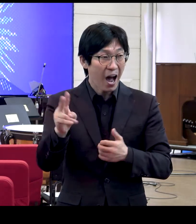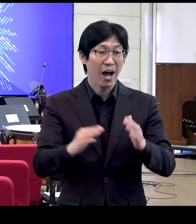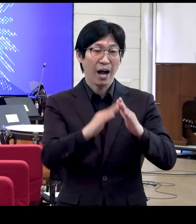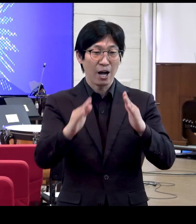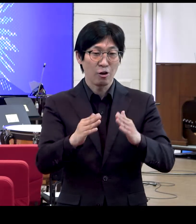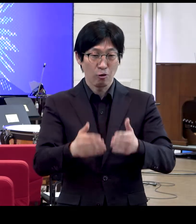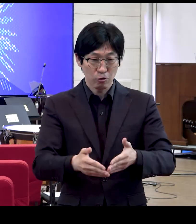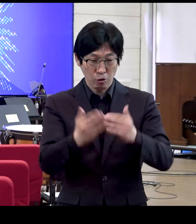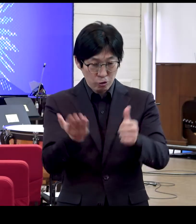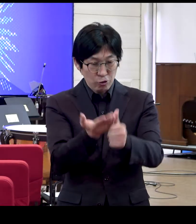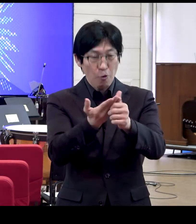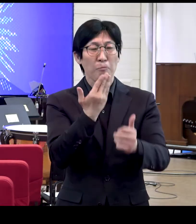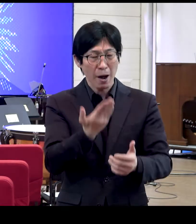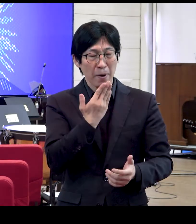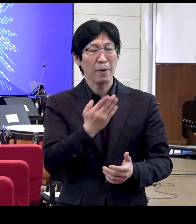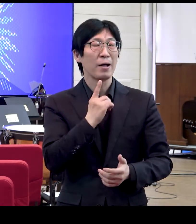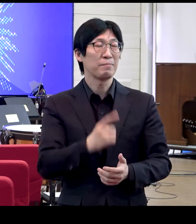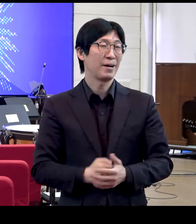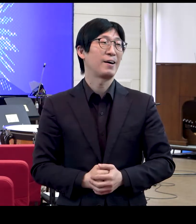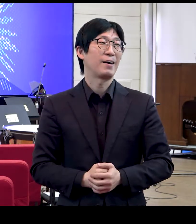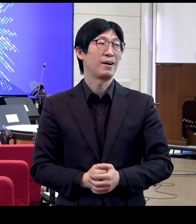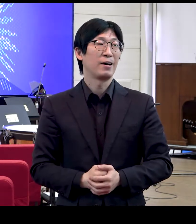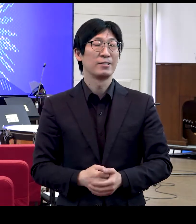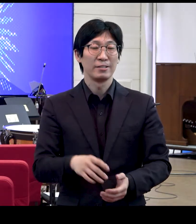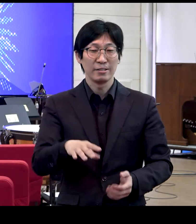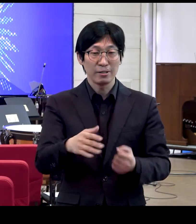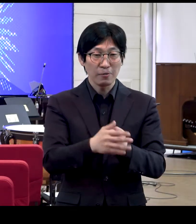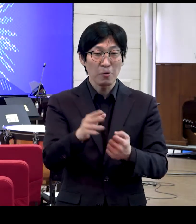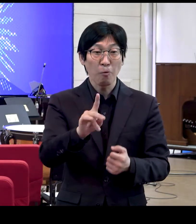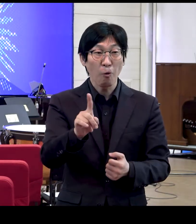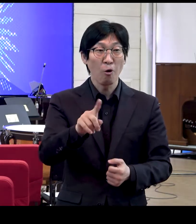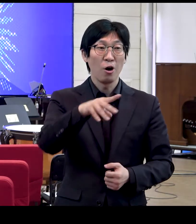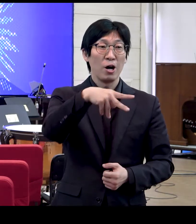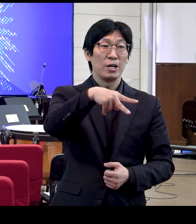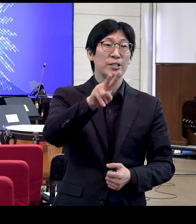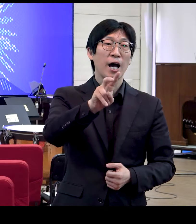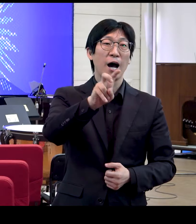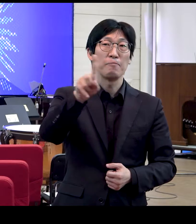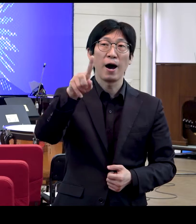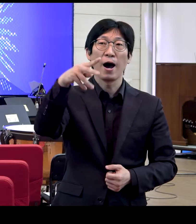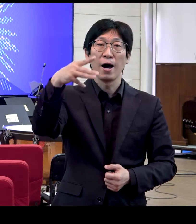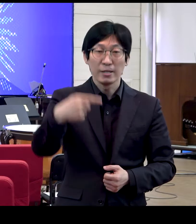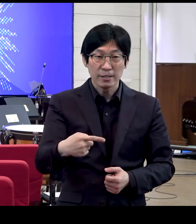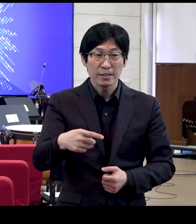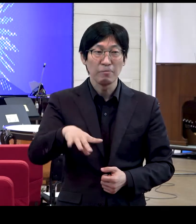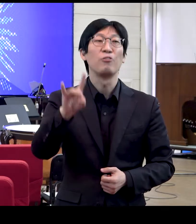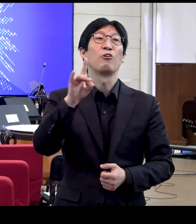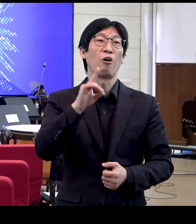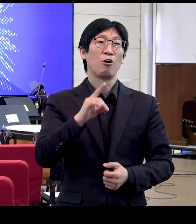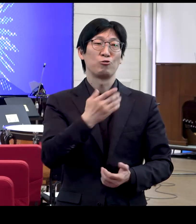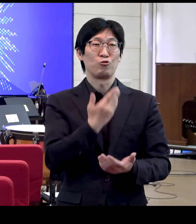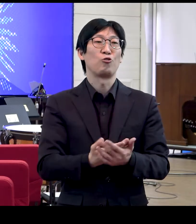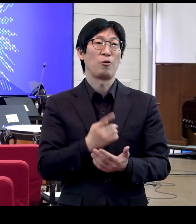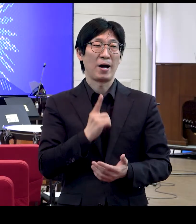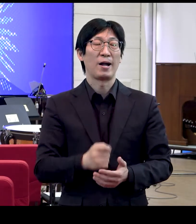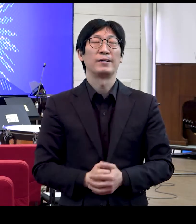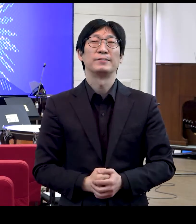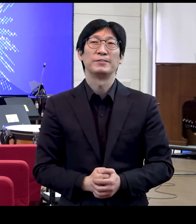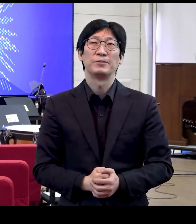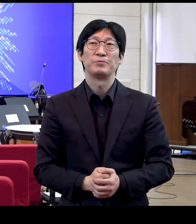때문에, 양육할 수 있으니까 이 샤마르, 가정을 지키는 게 너무 중요한 것이다. 한